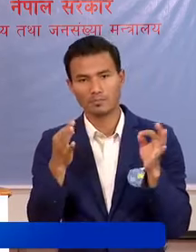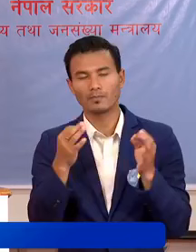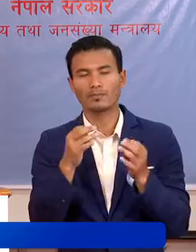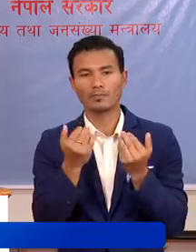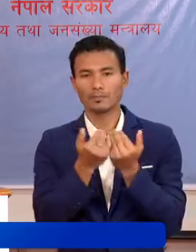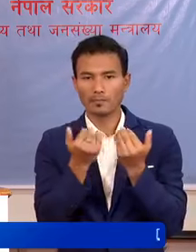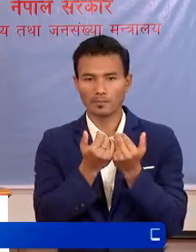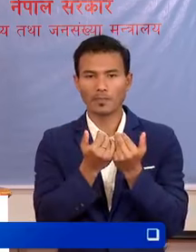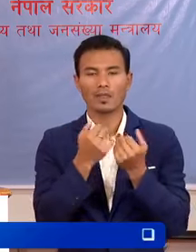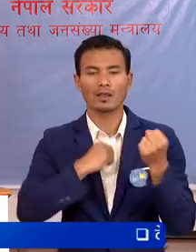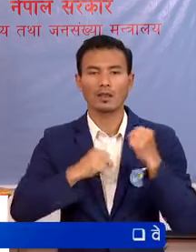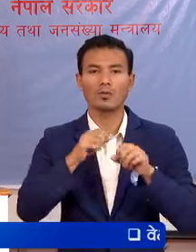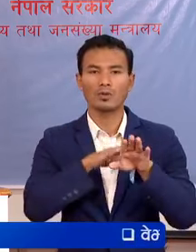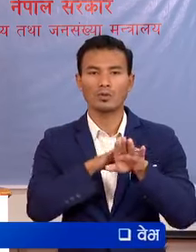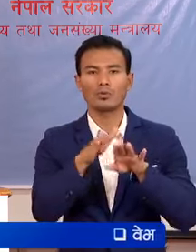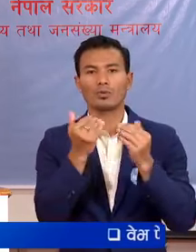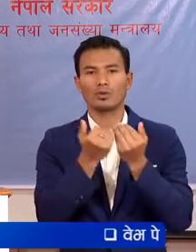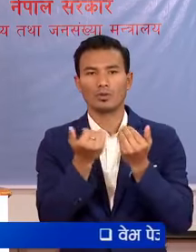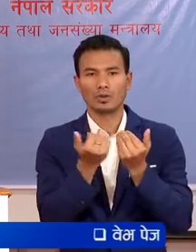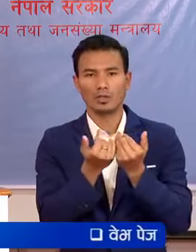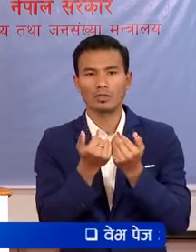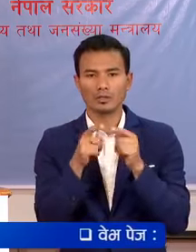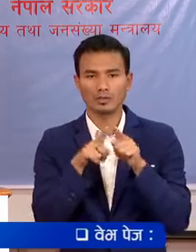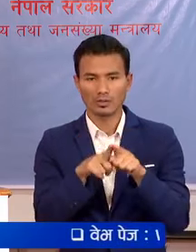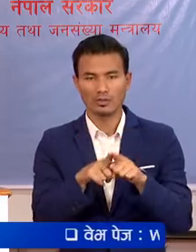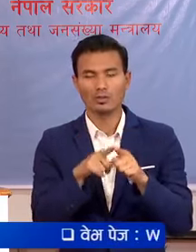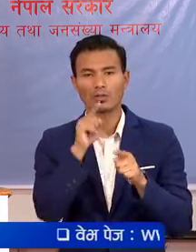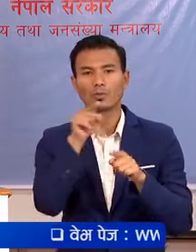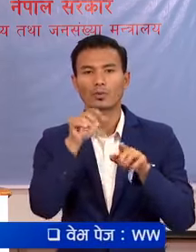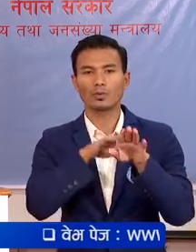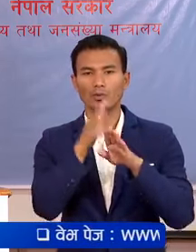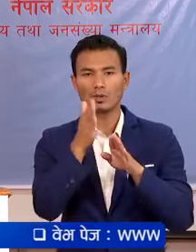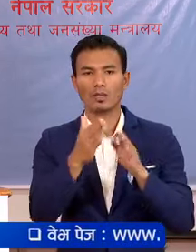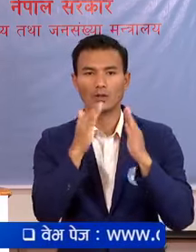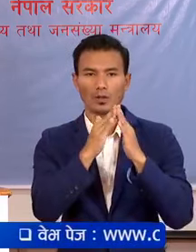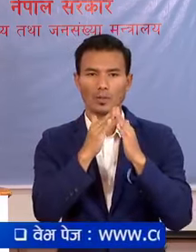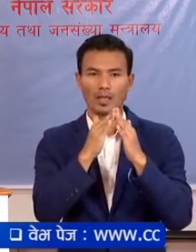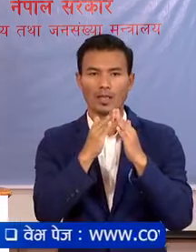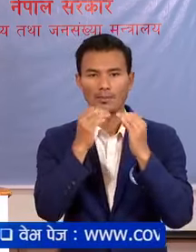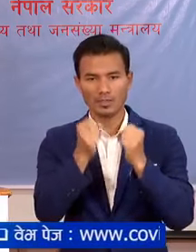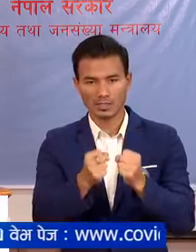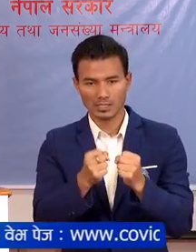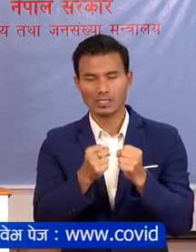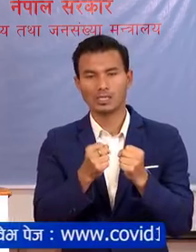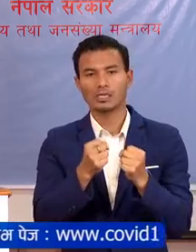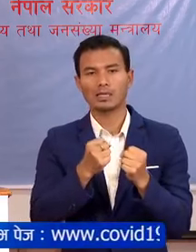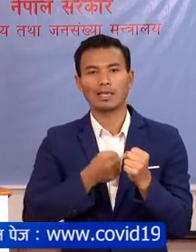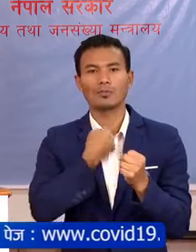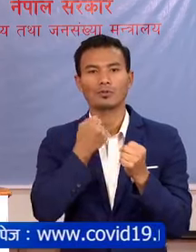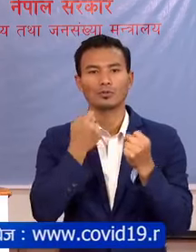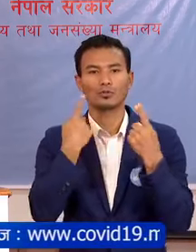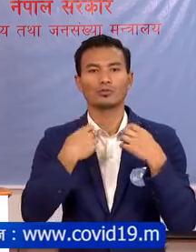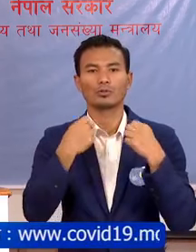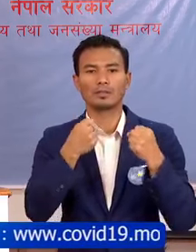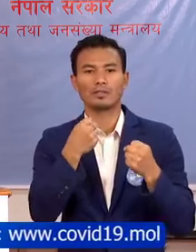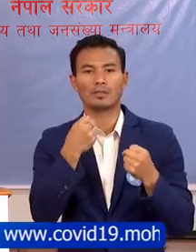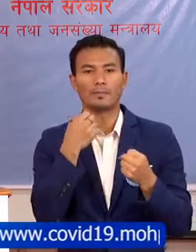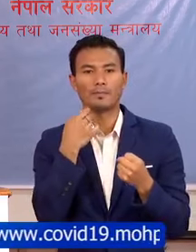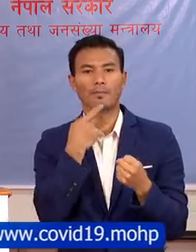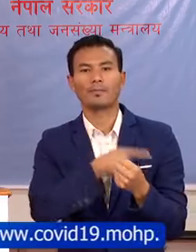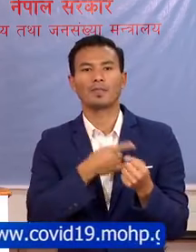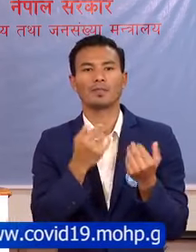जसता किर्याक लाब हरू गरे र यहारू ले घरमाई बशी दिए र आपनो श्वास्ते लाफ गर्न ऊन्येछ